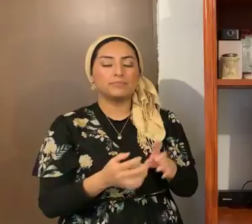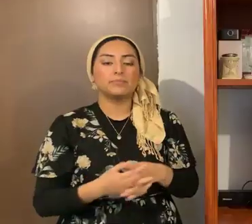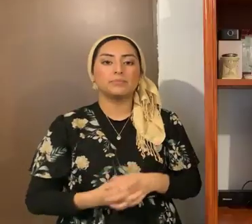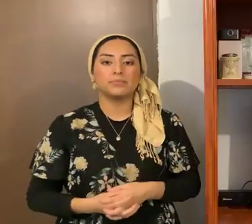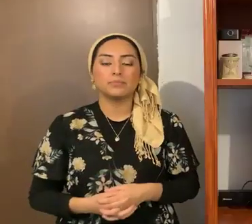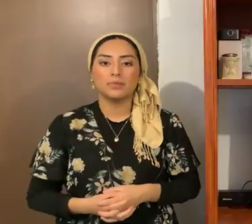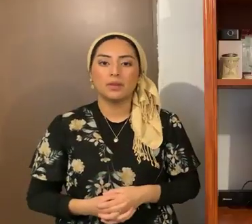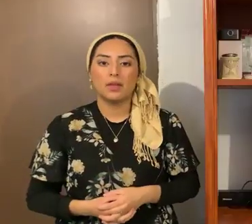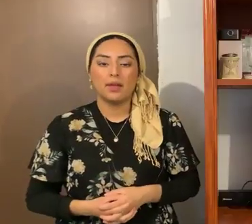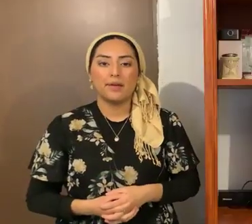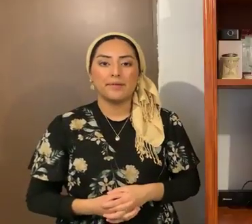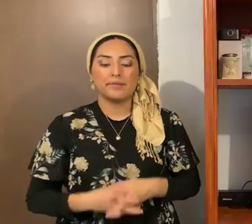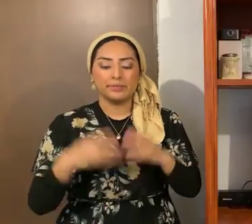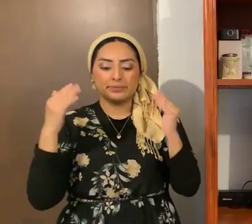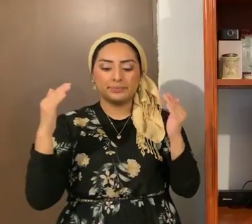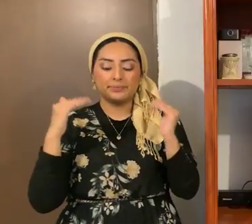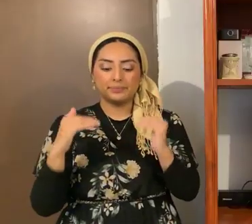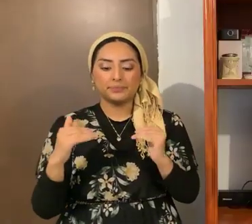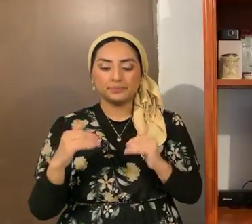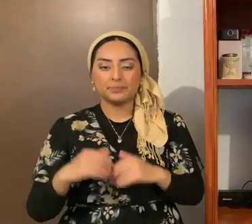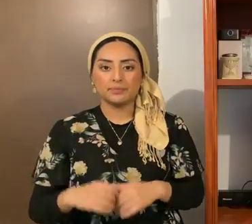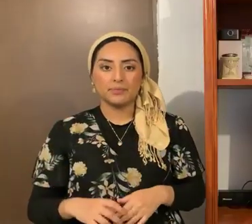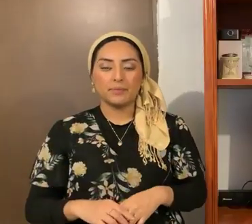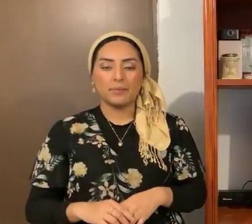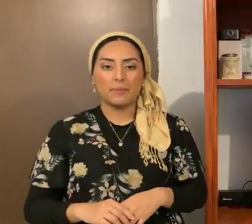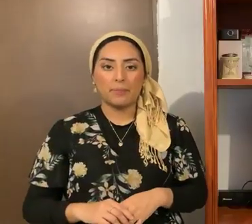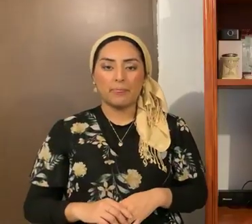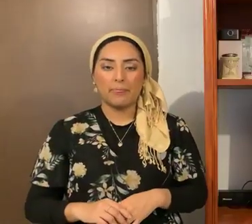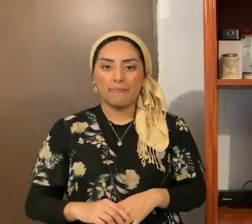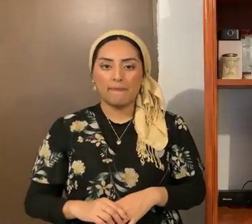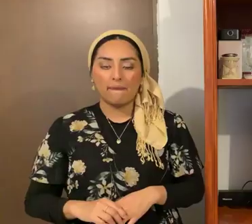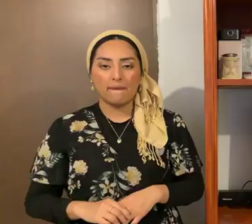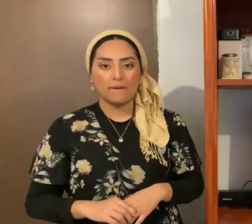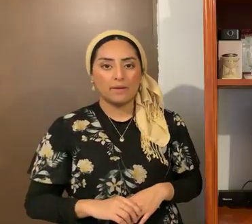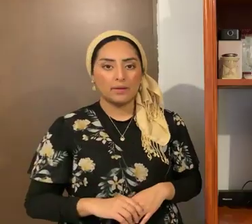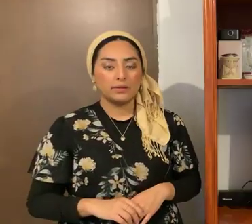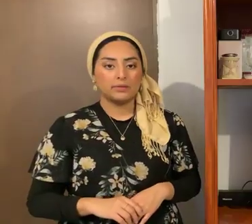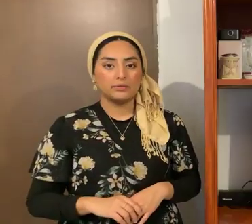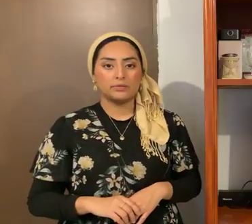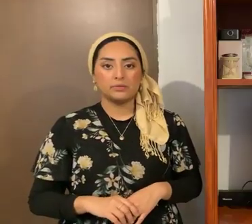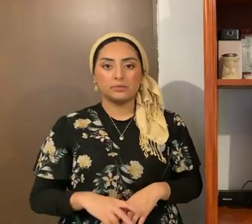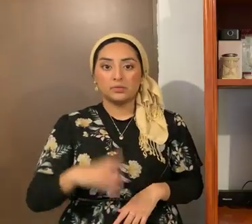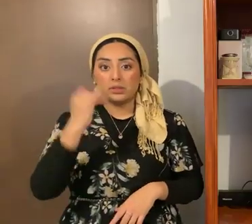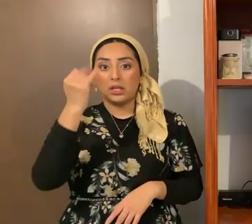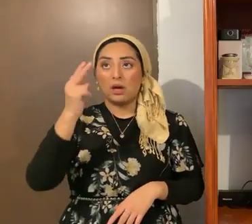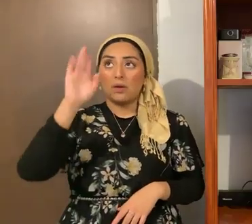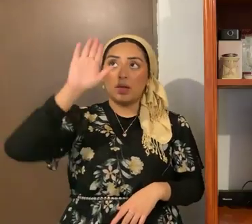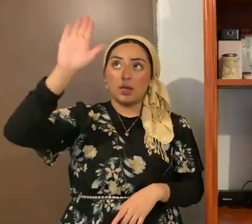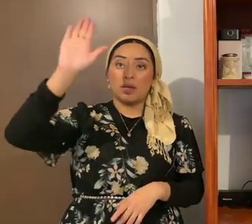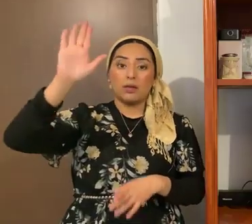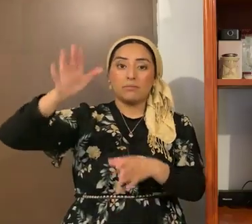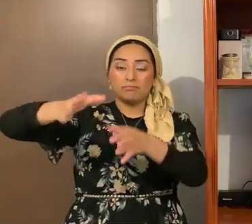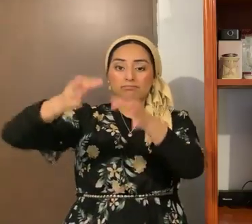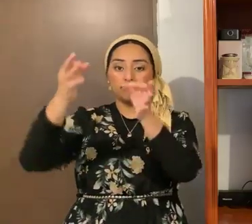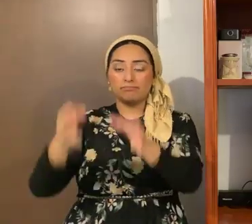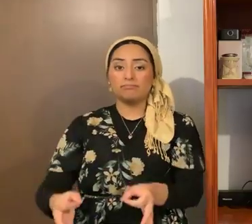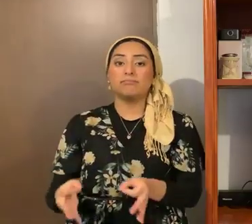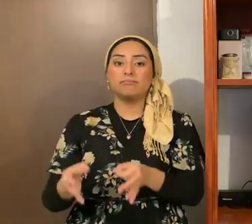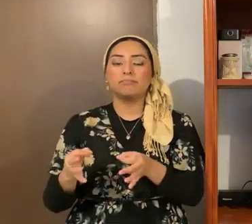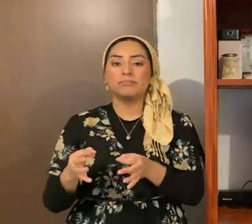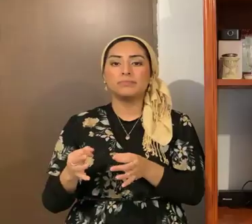Ahora pongan punto y dos puntos seguidos o punto y coma. Quien por designio de Elohim